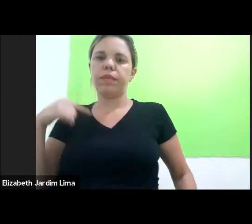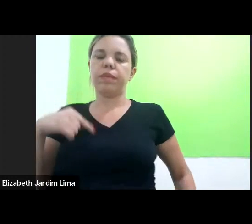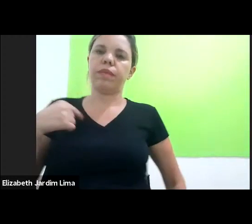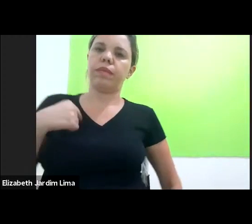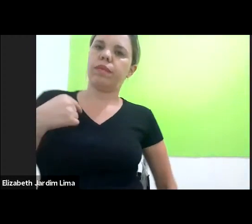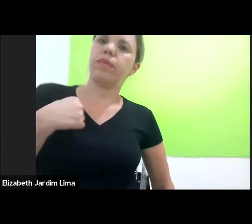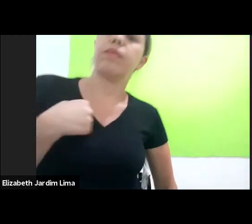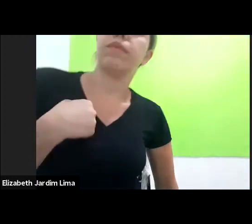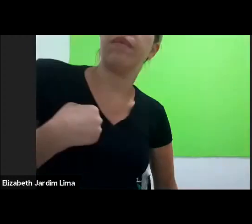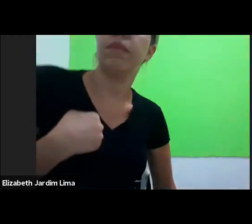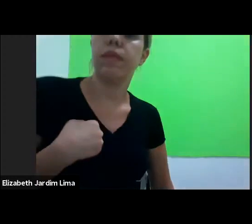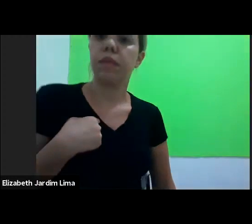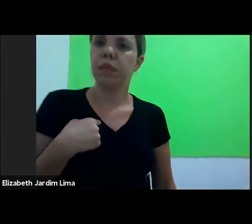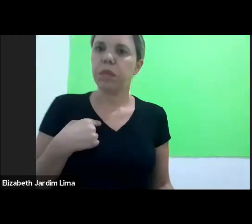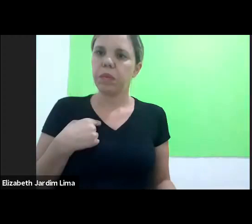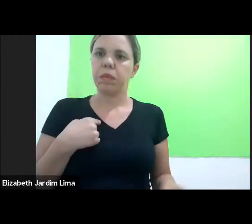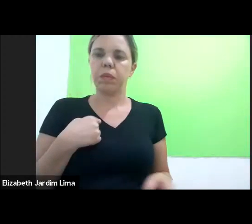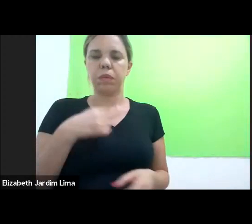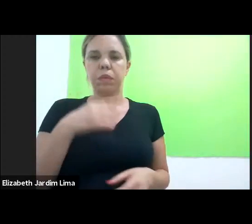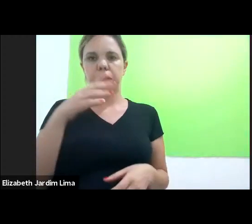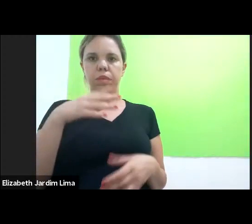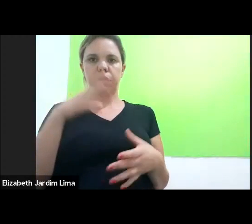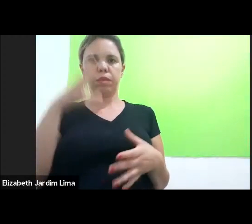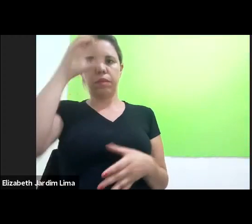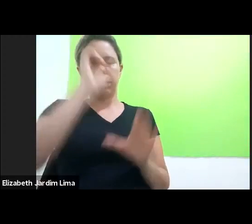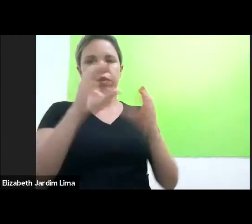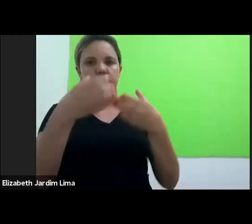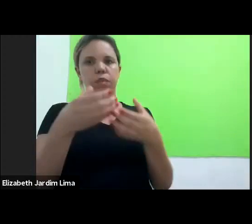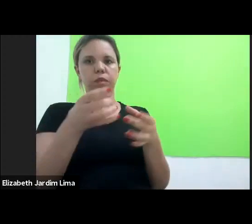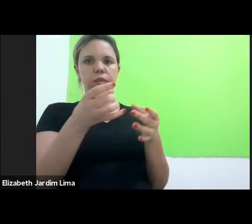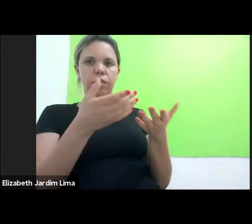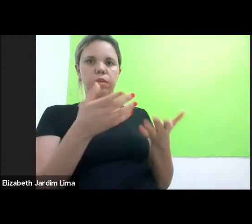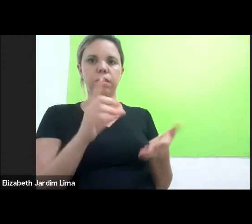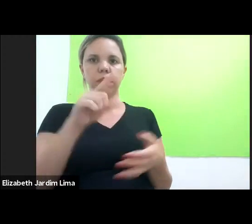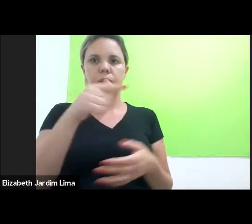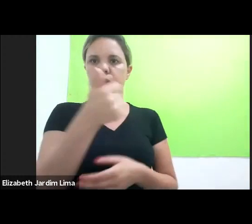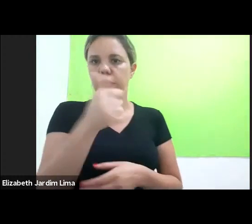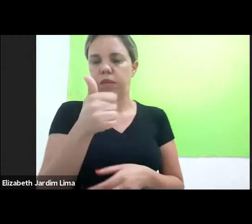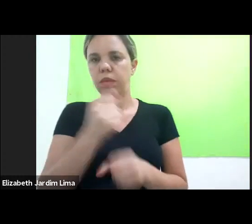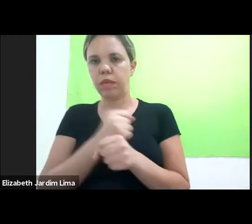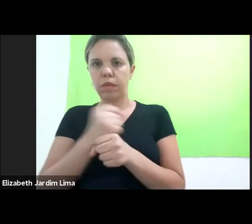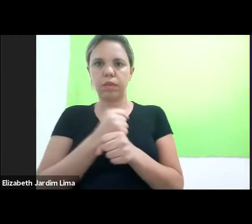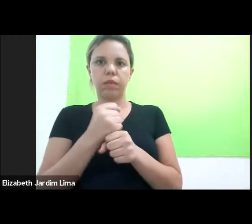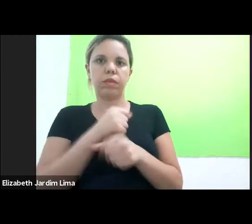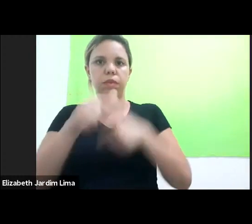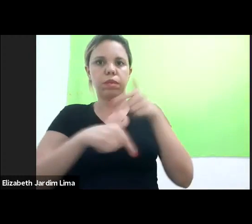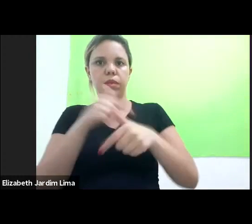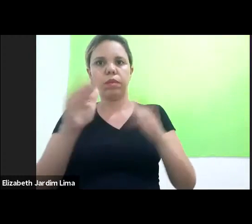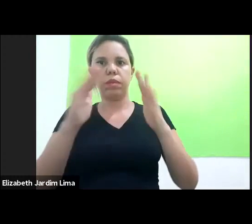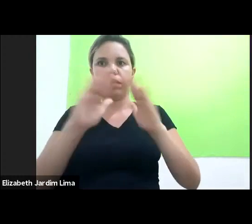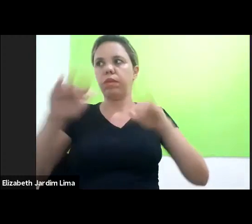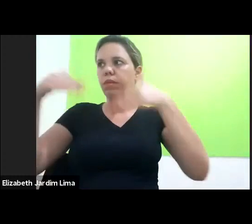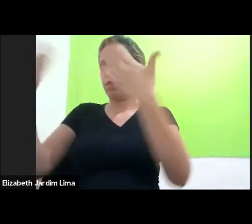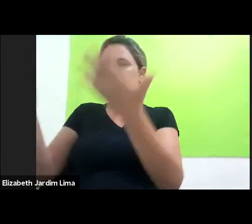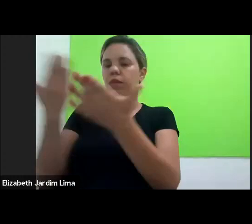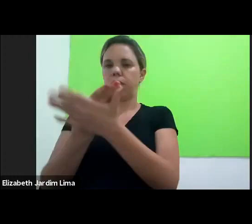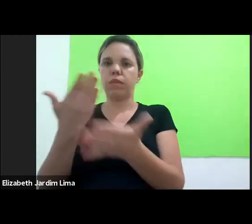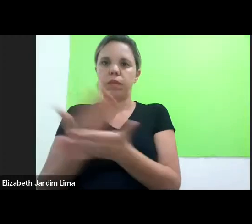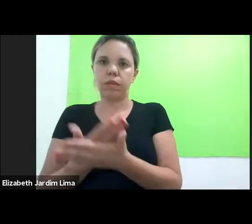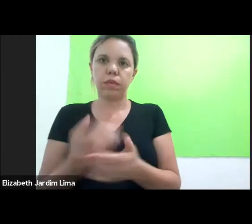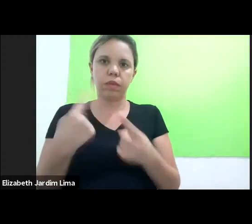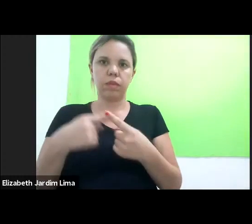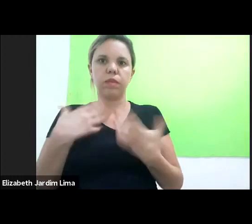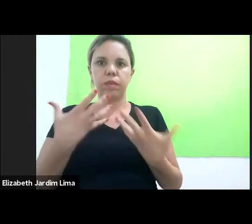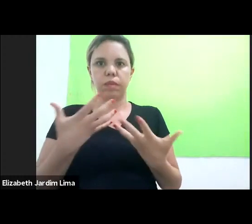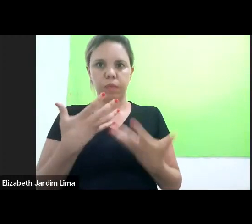saí, enfim, aprendi na comunidade, saí da comunidade aos 11 anos para trabalhar e morar fora para estudar, porque eu queria